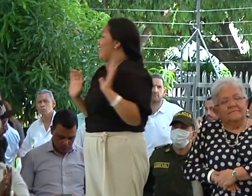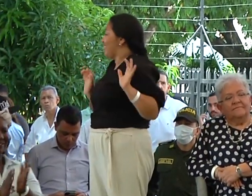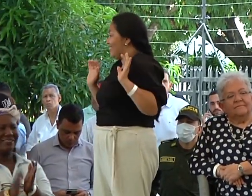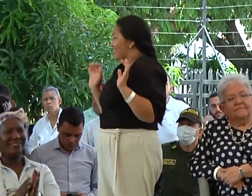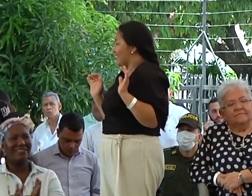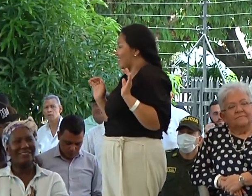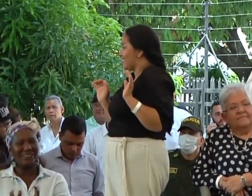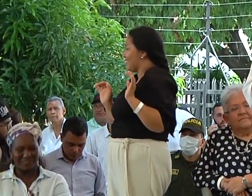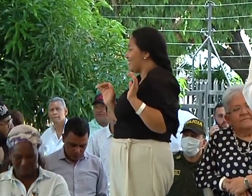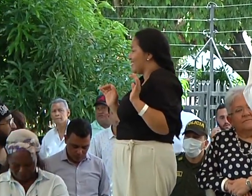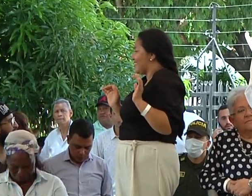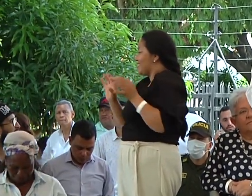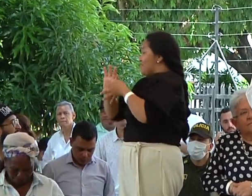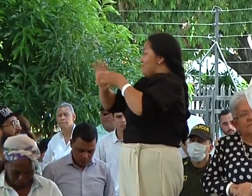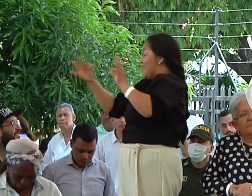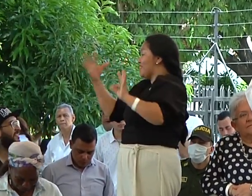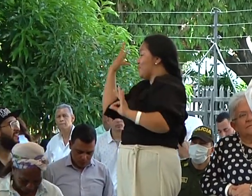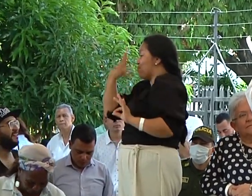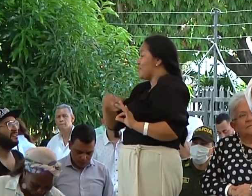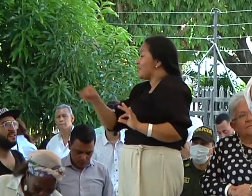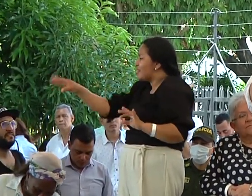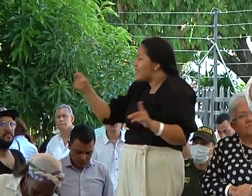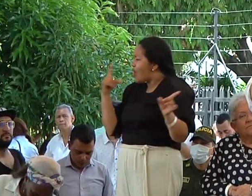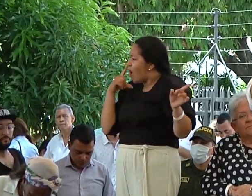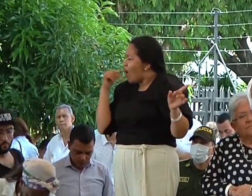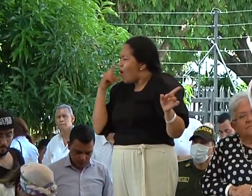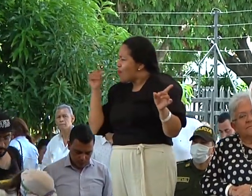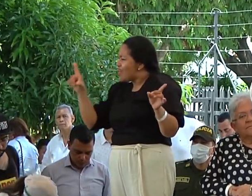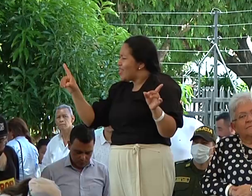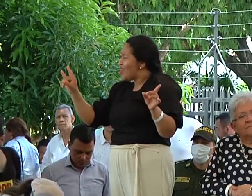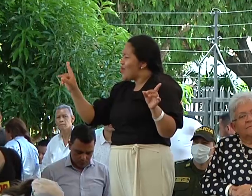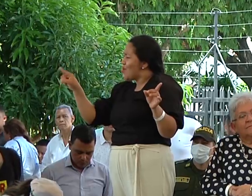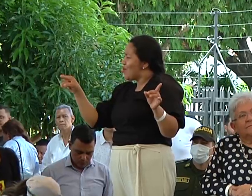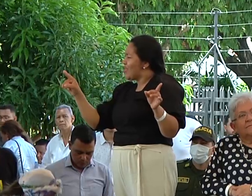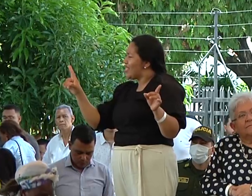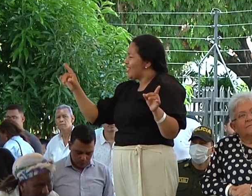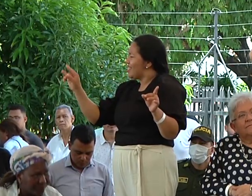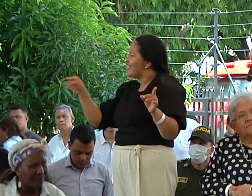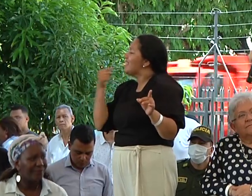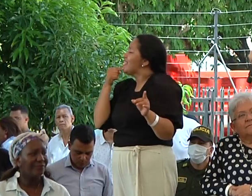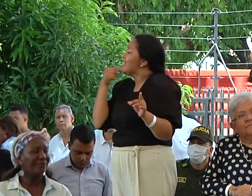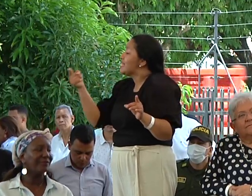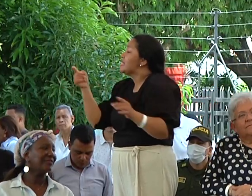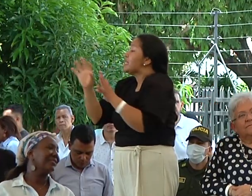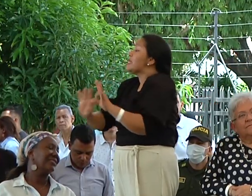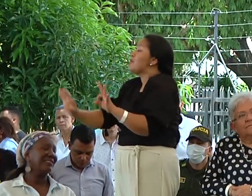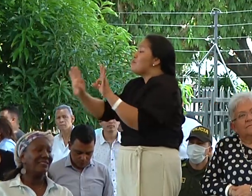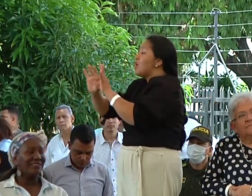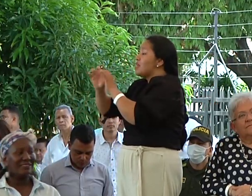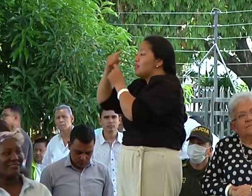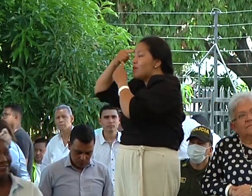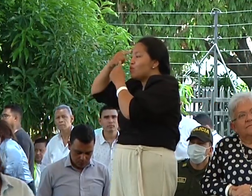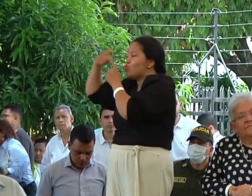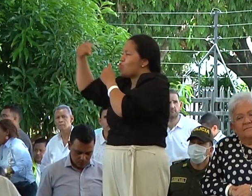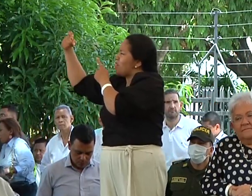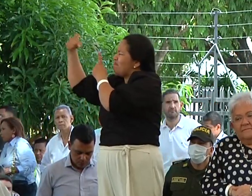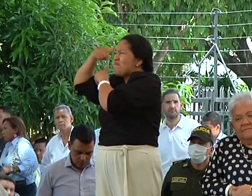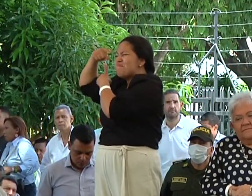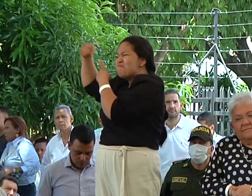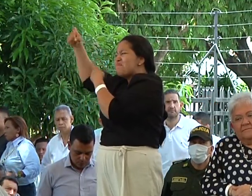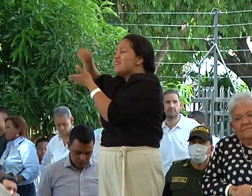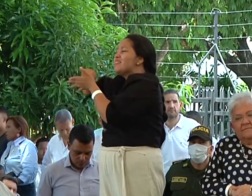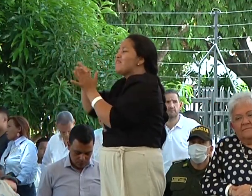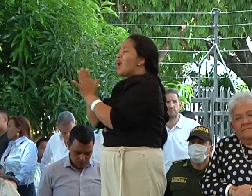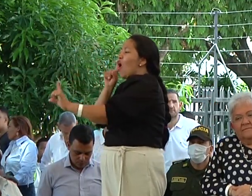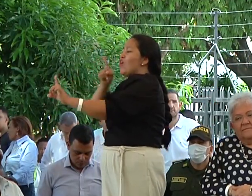Ahora hablábamos también, y lo decía nuestro amigo Luis Fernando, que nuestro país necesita sueños colectivos. ¿Sabe cómo se construyen sueños colectivos?